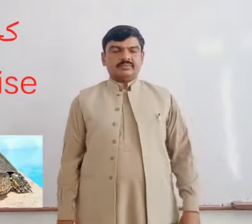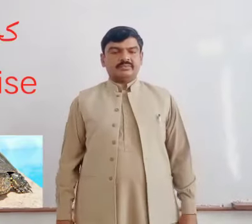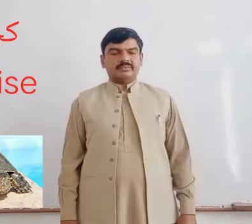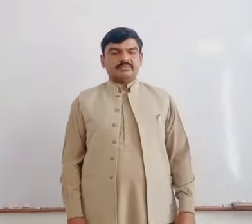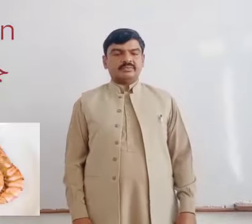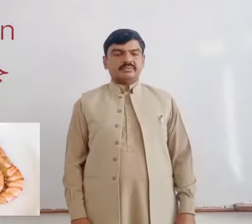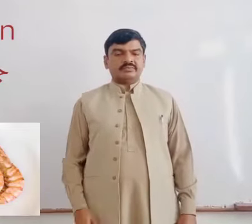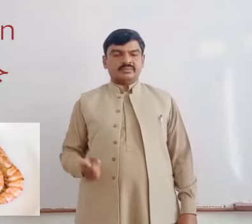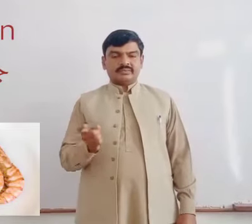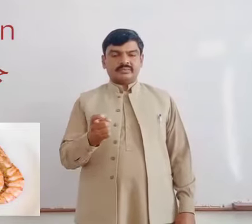झींगा,